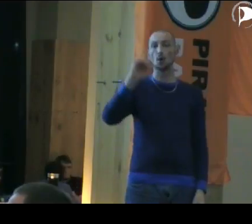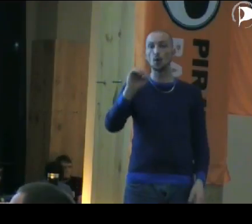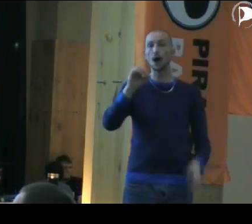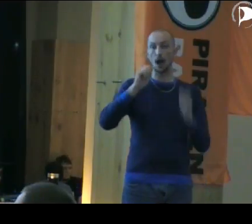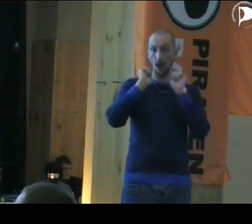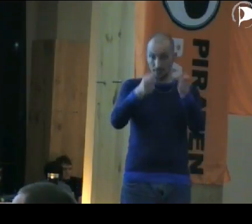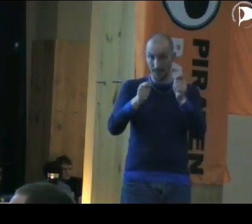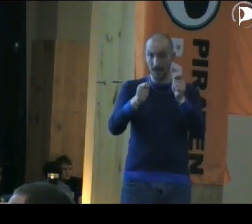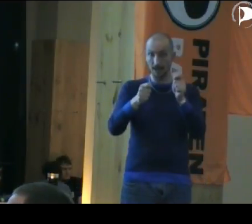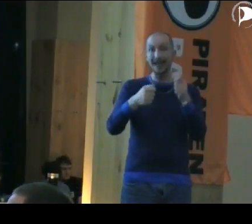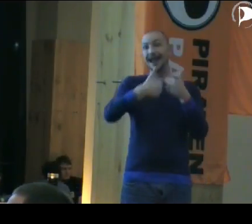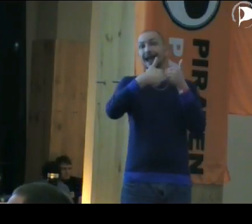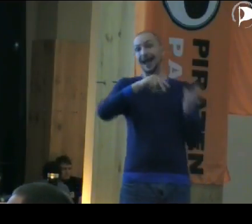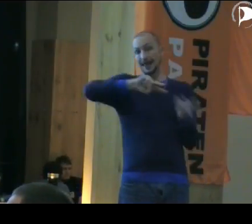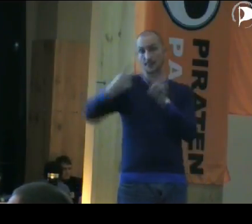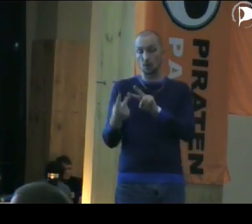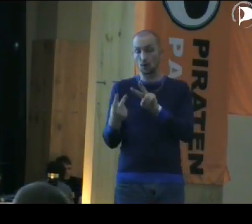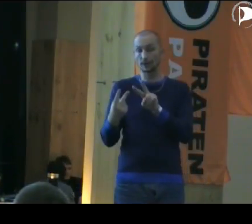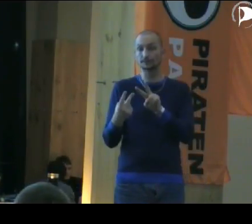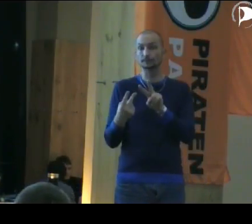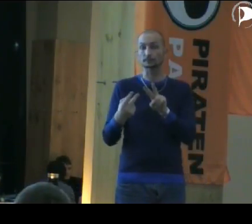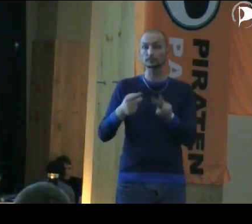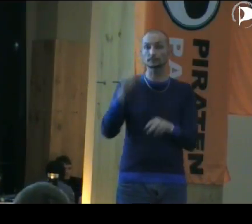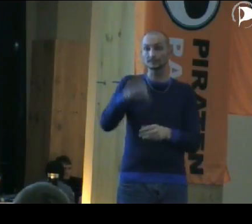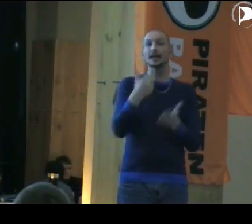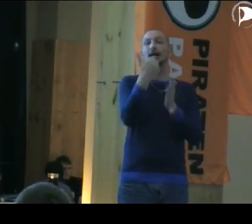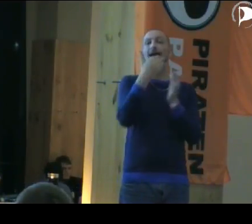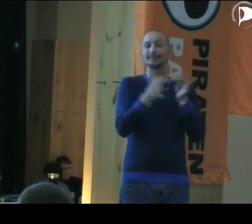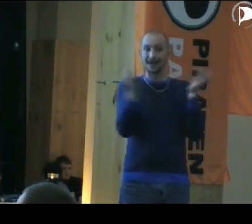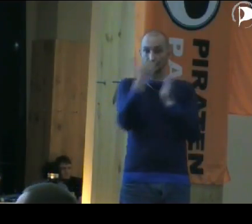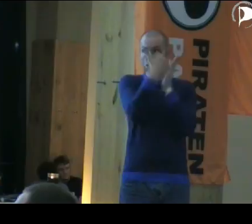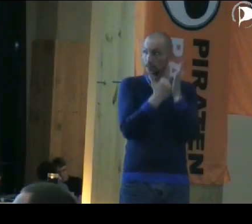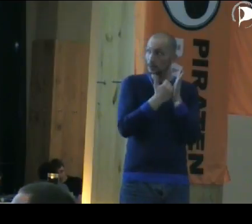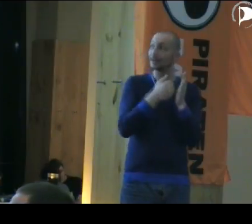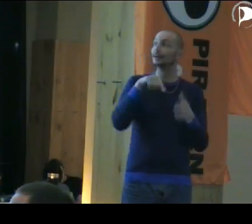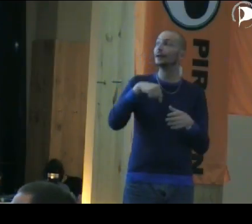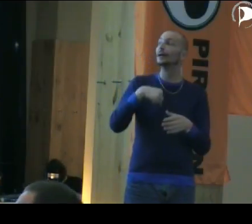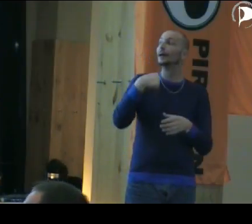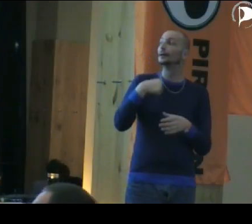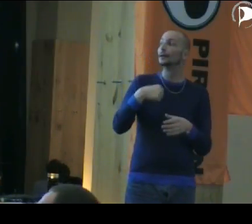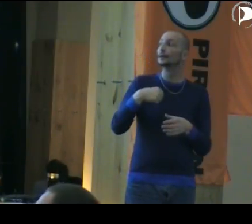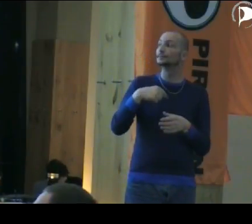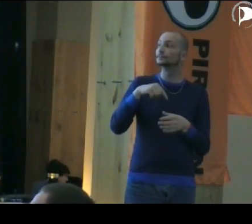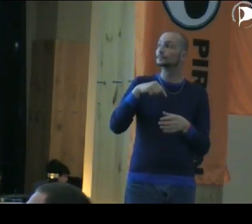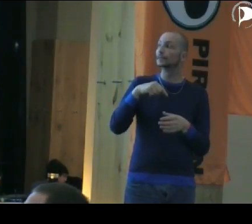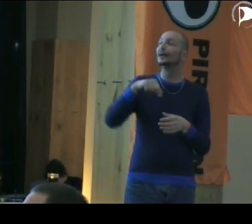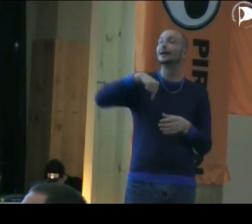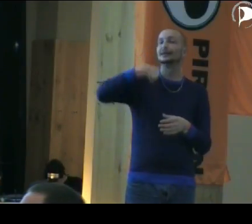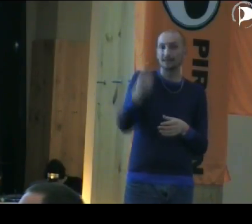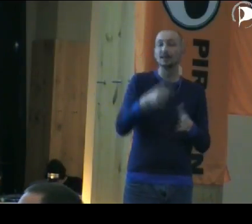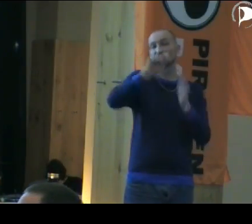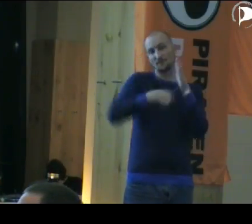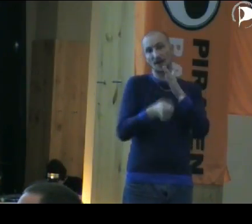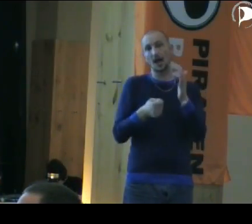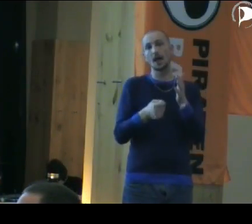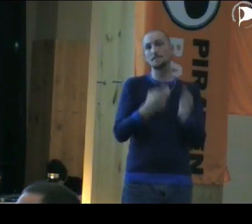tagesordnung zuerst das schießen jetzt kommt die rechnungsprüfer zu wählen und dann zum einer weise zu stellen gibt ist dagegen